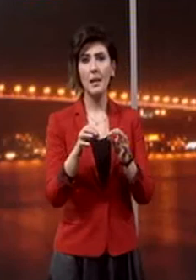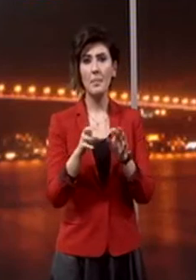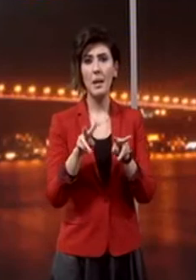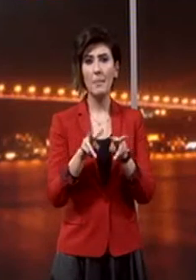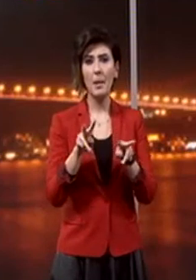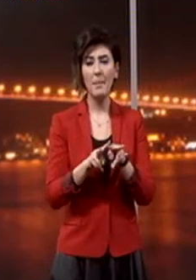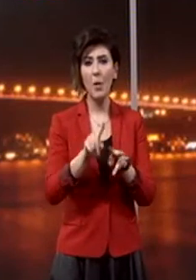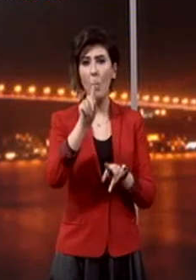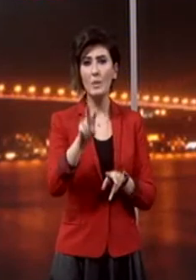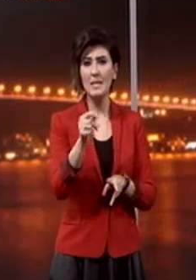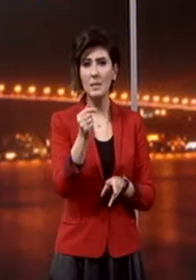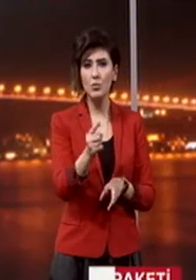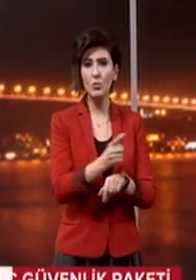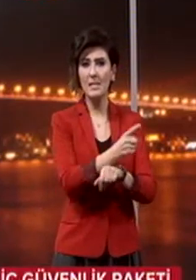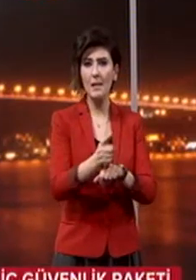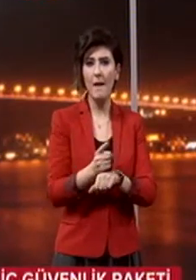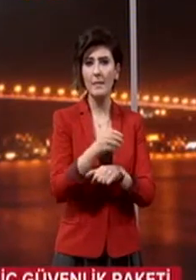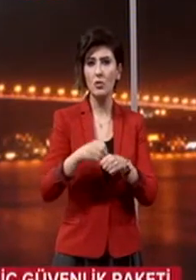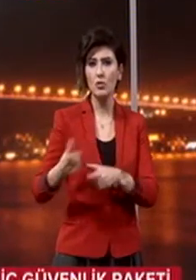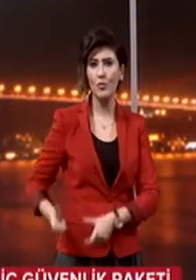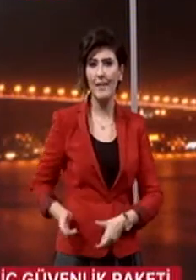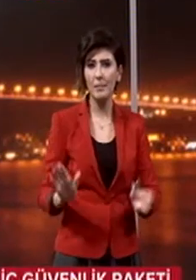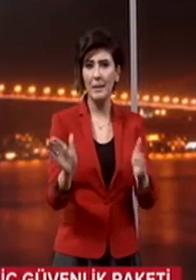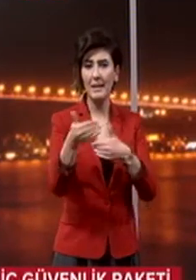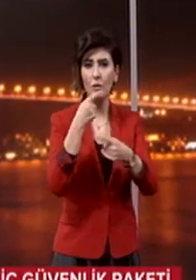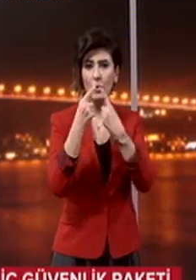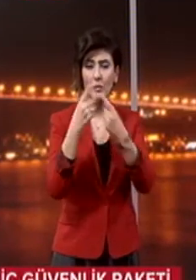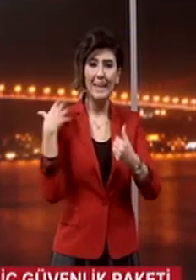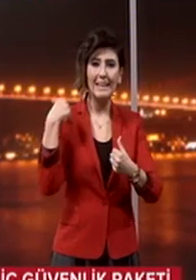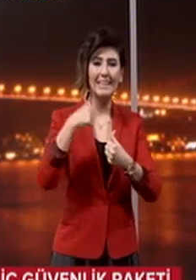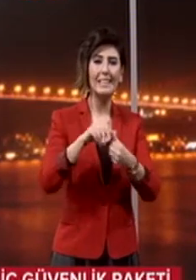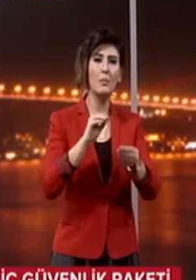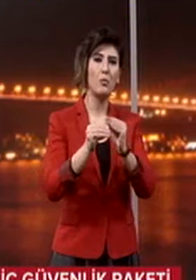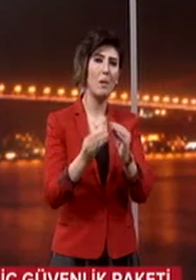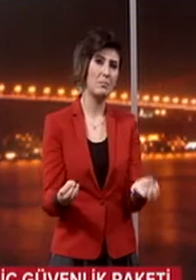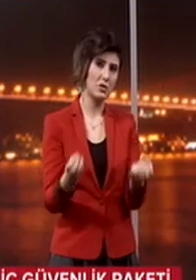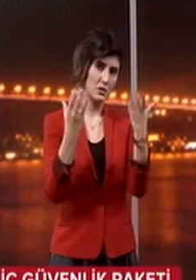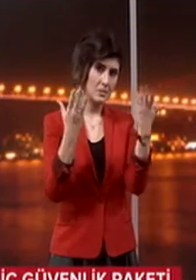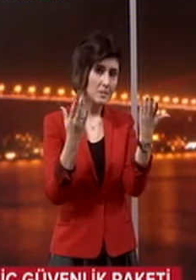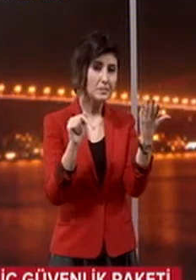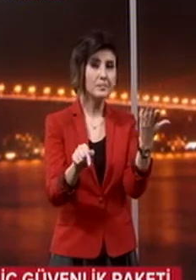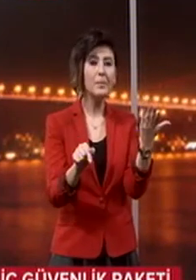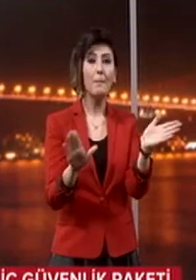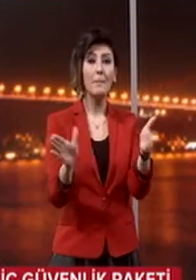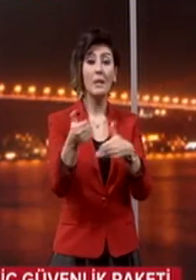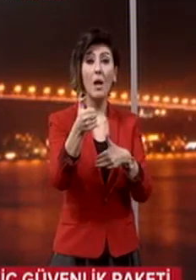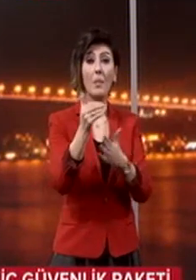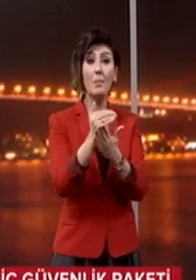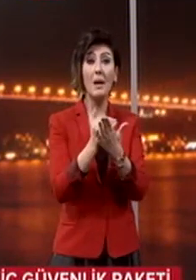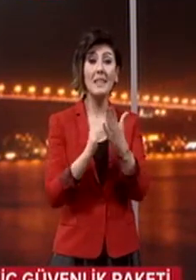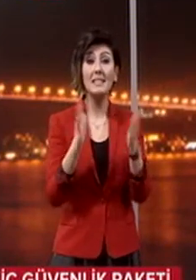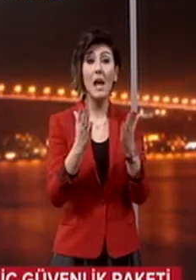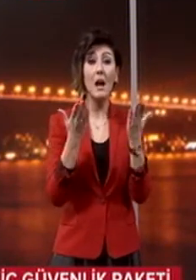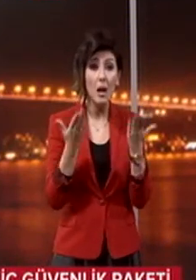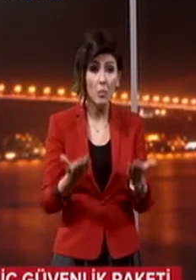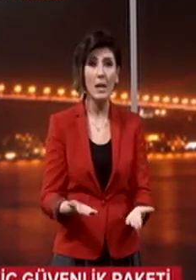Türkiye Büyük Millet Meclisi'nde 18,5 saat süren iç güvenlik paketi görüşmeleri yine gergin geçti. Paketin 6